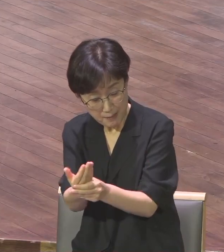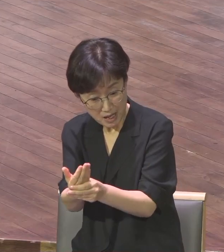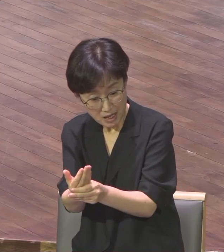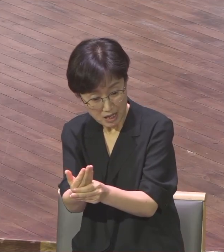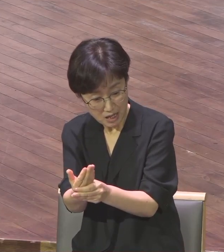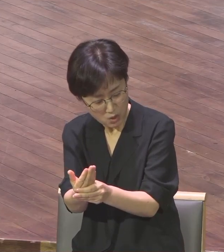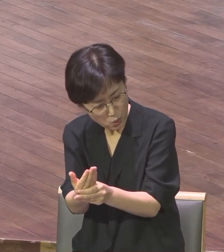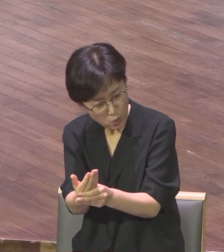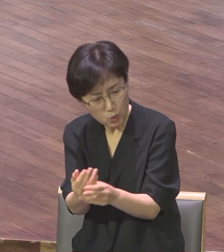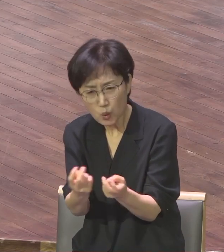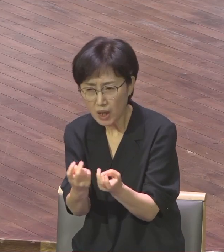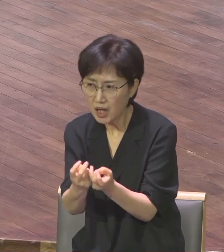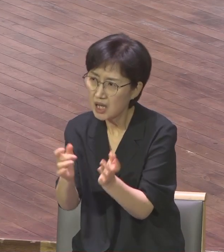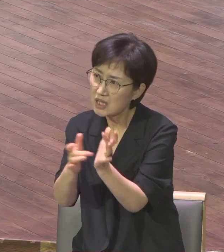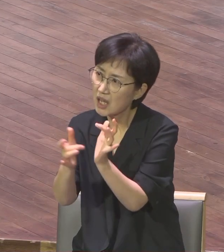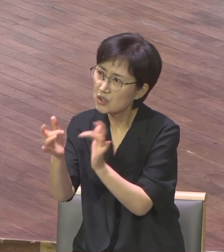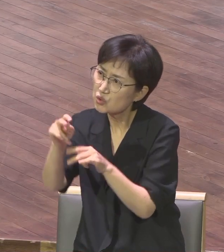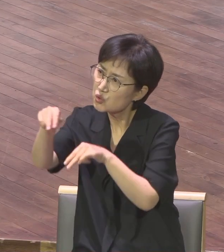그리스도라면 어떻게 했을까?